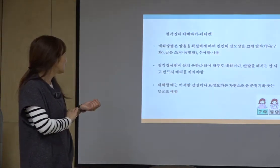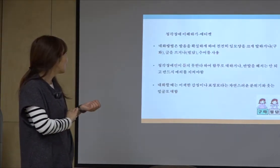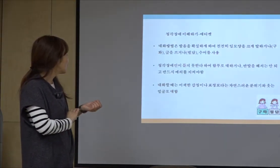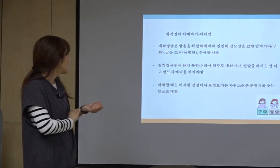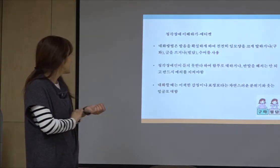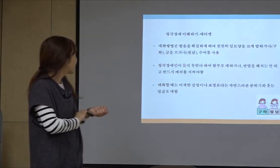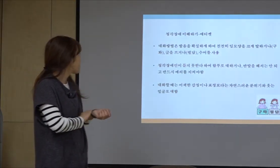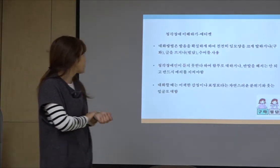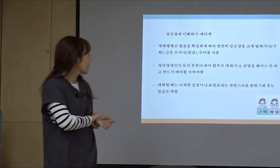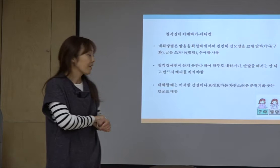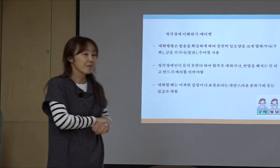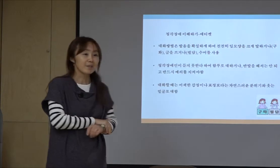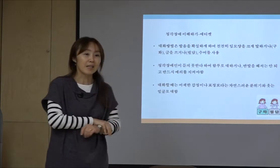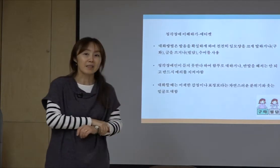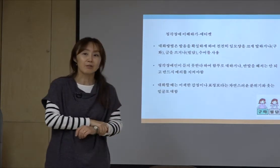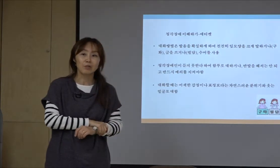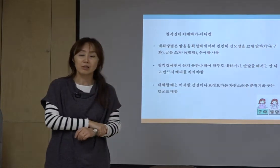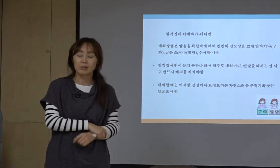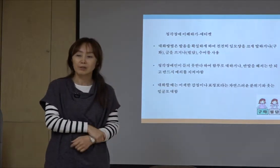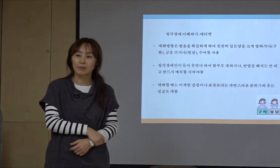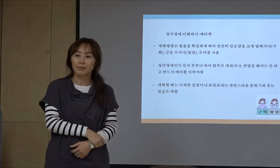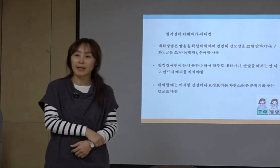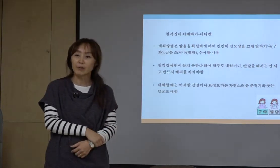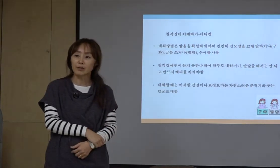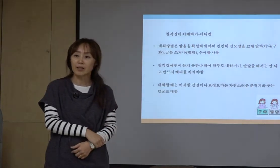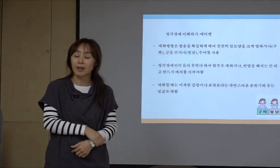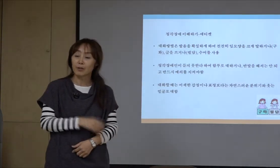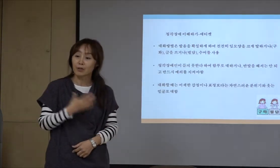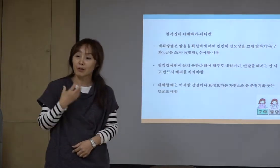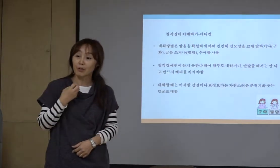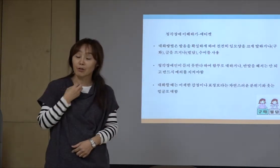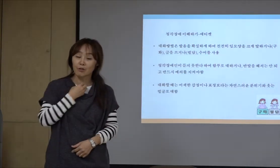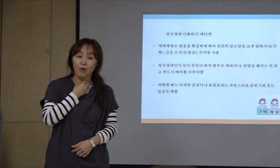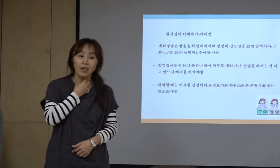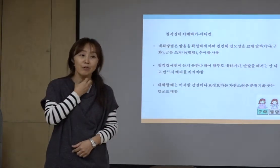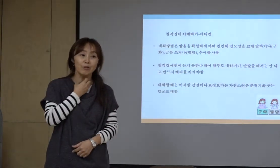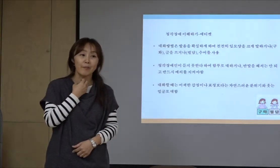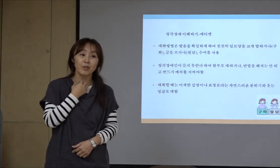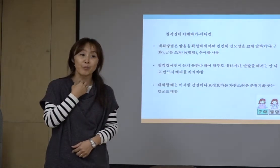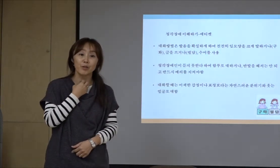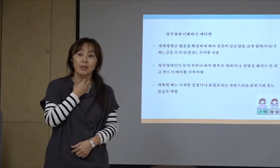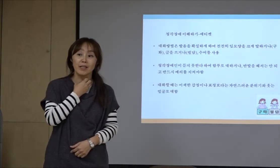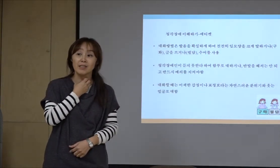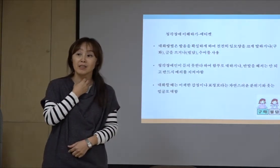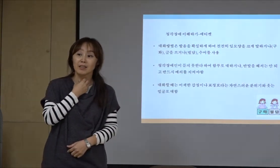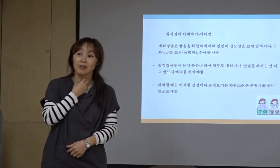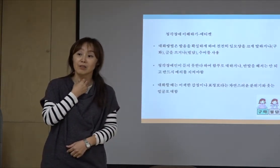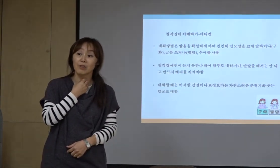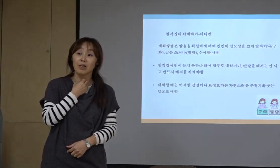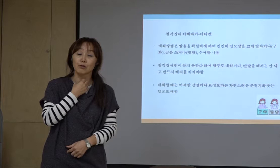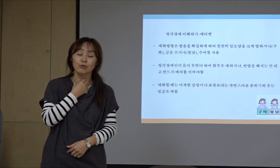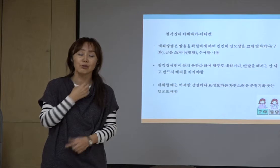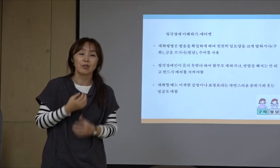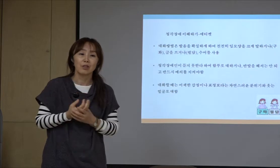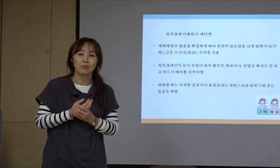그리고 그 우리는 말로 이렇게 하면서 억양으로 감정 표현이 다 되잖아요. 억양으로